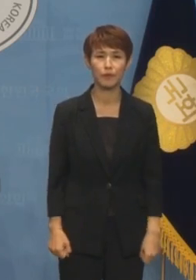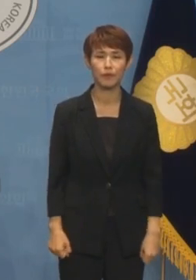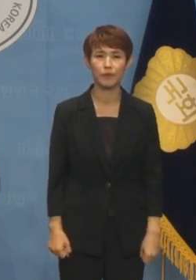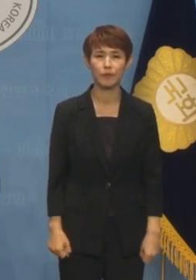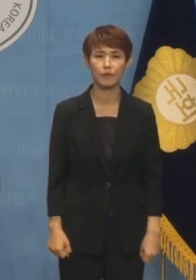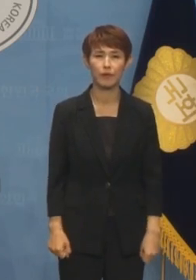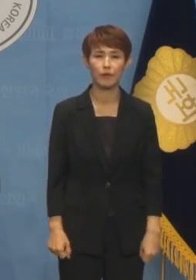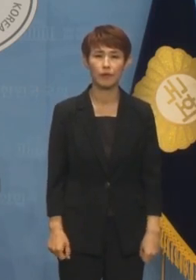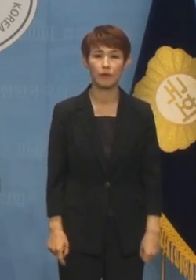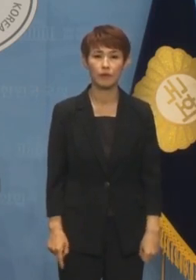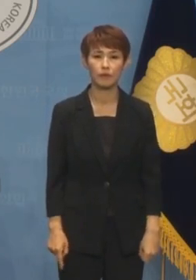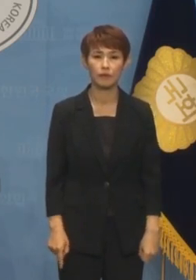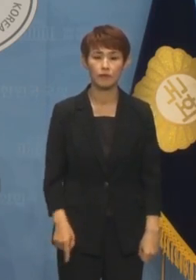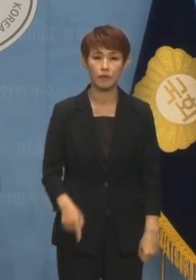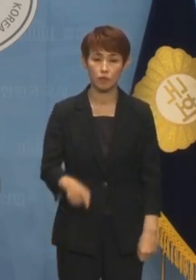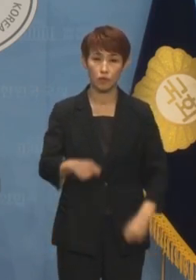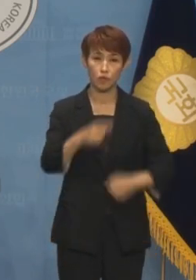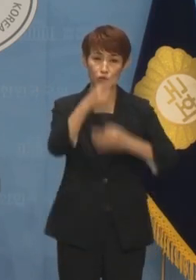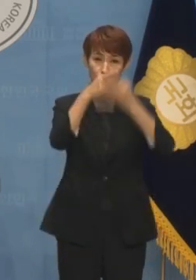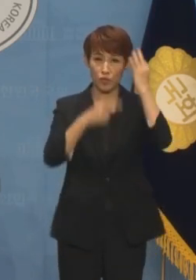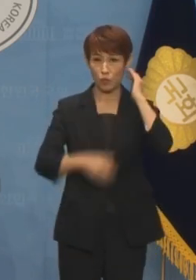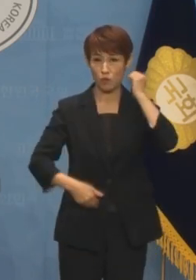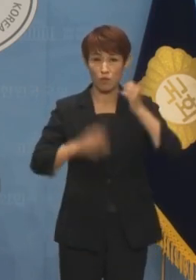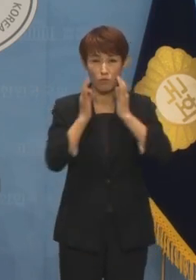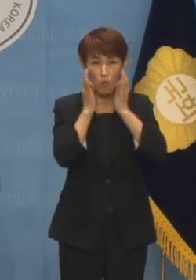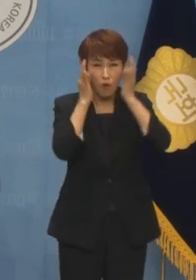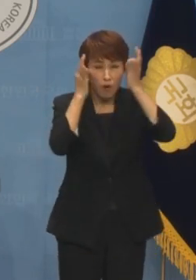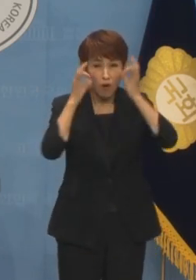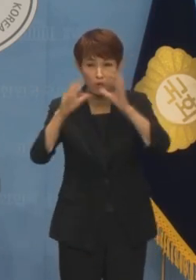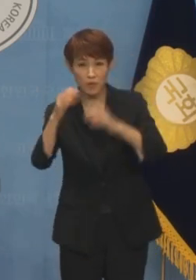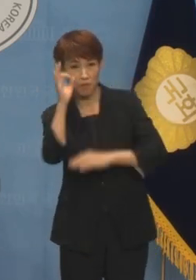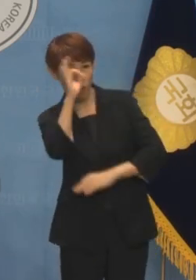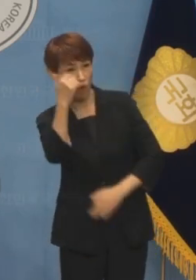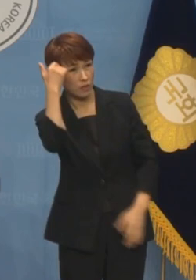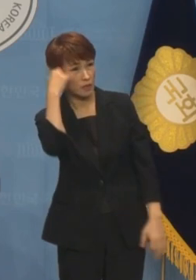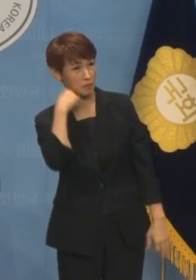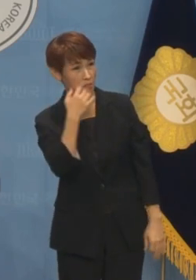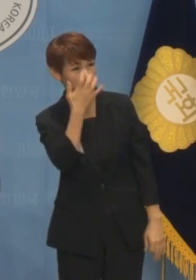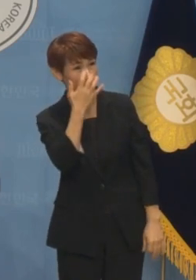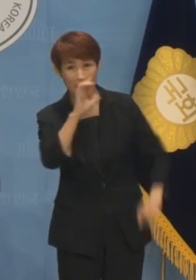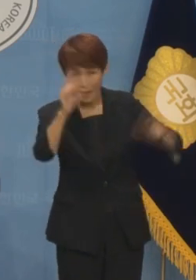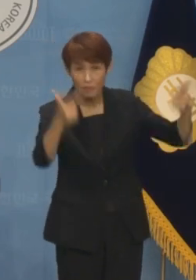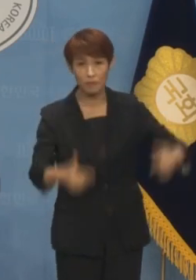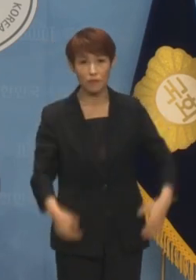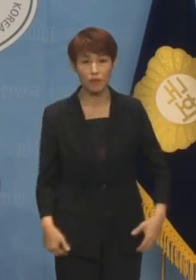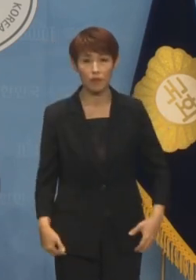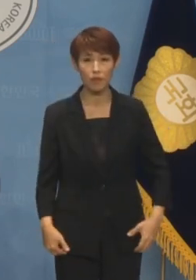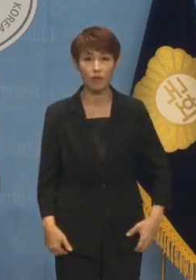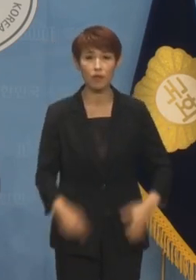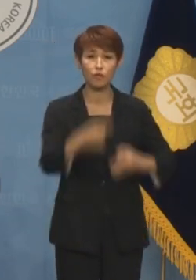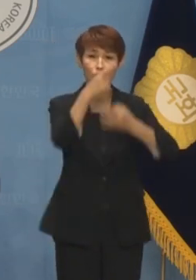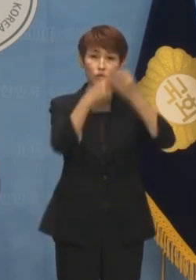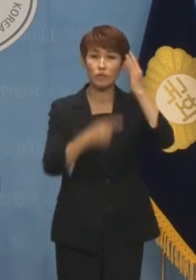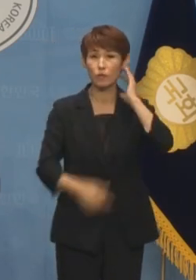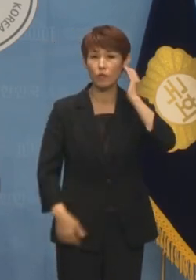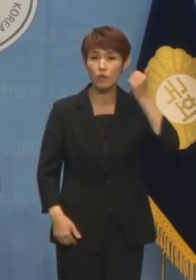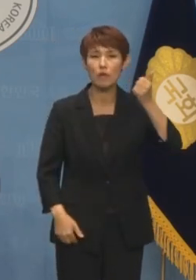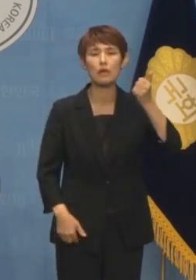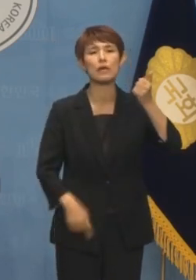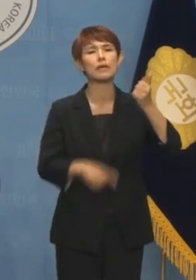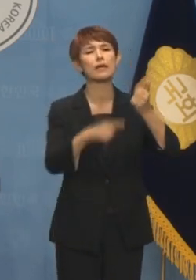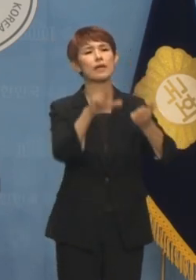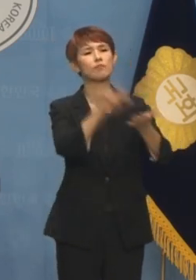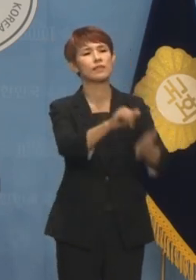국민은 윤석열 대통령의 노력을 못 느낀 게 아닙니다. 윤석열 대통령의 퇴행을 뼈저리게